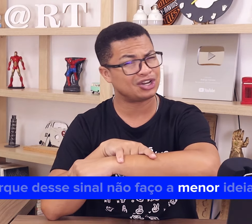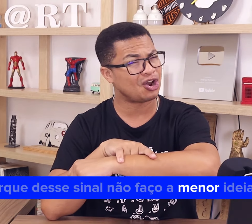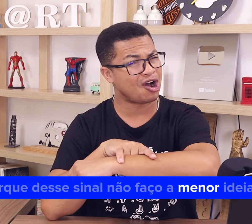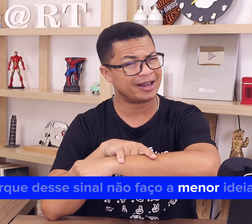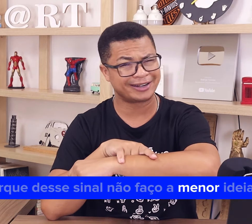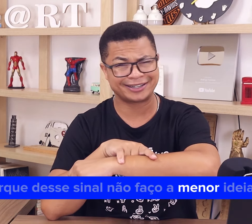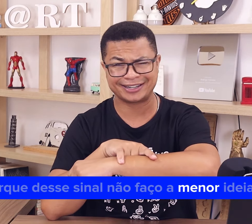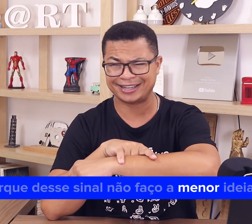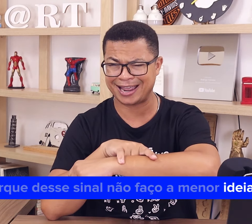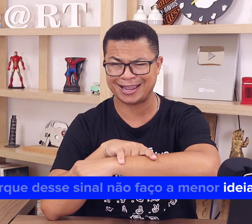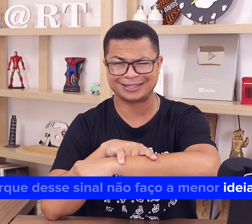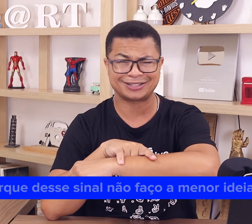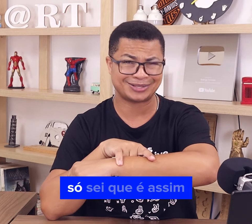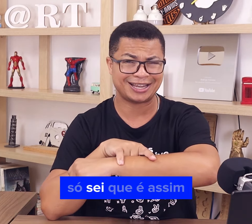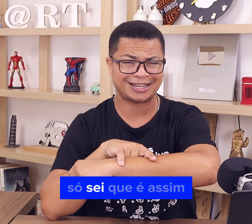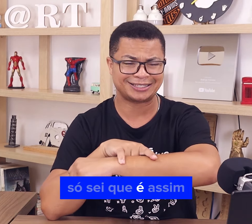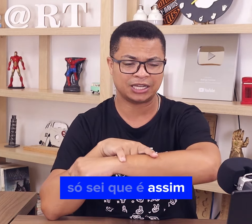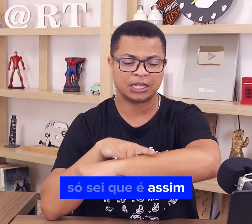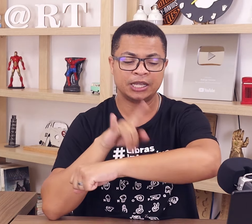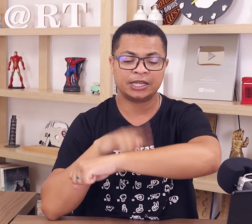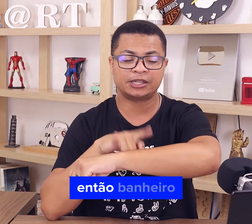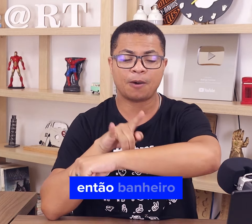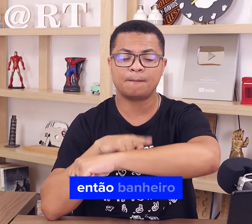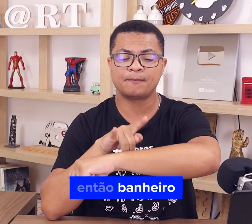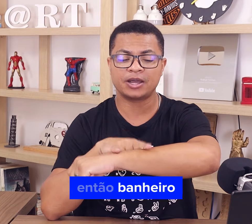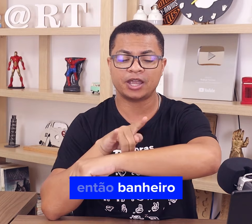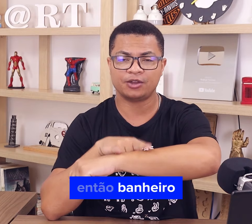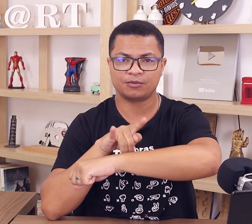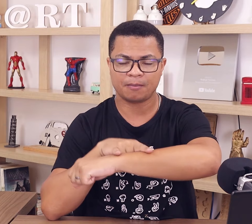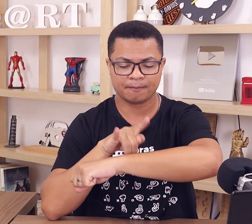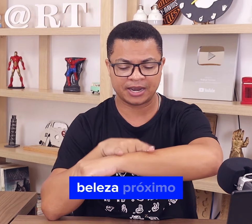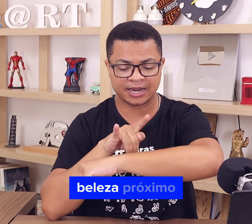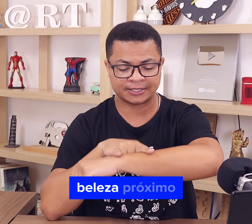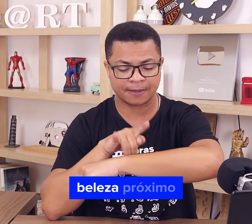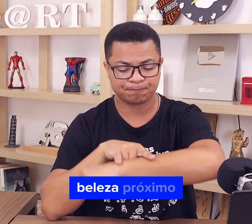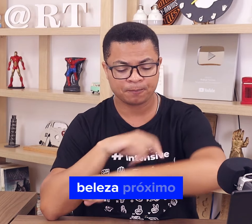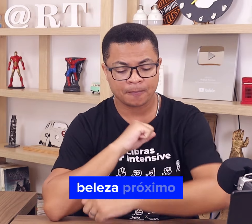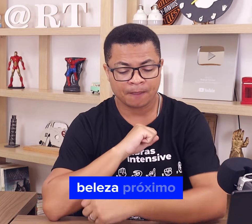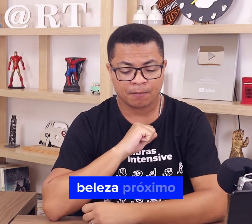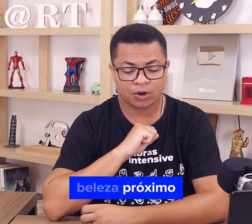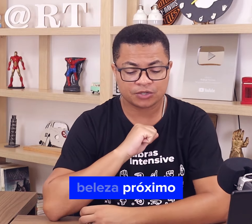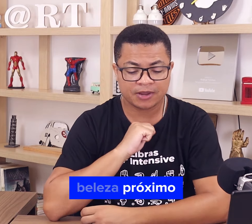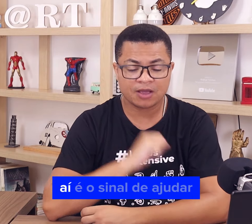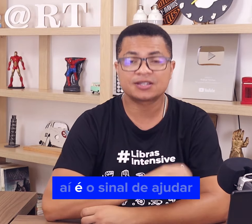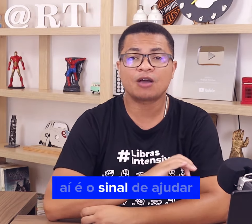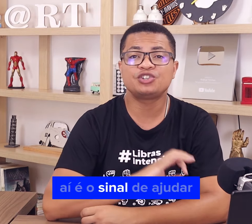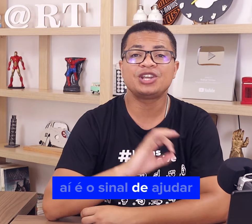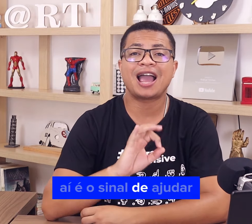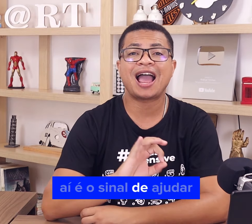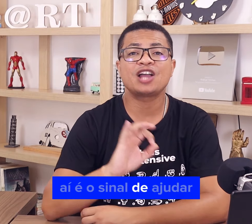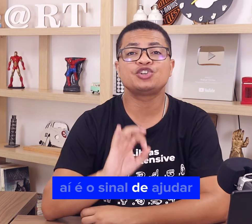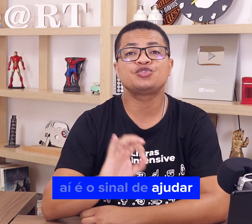menor ideia, tá? Sossegui assim. Então, banheiro. Beleza? Próximo aí é o sinal de ajudar.